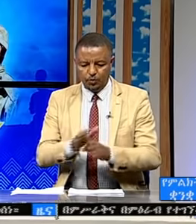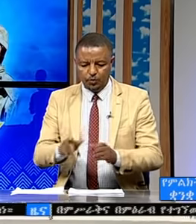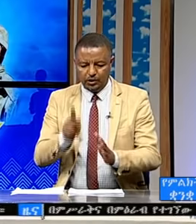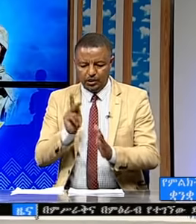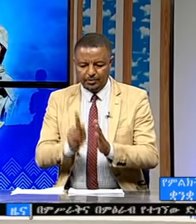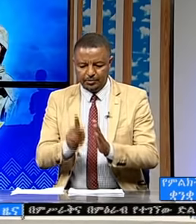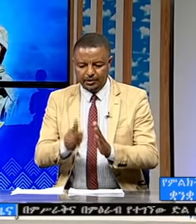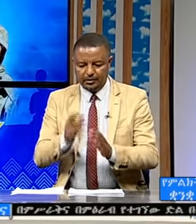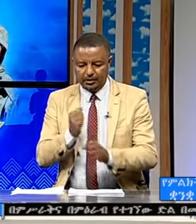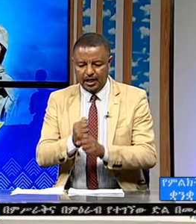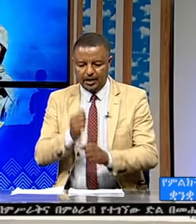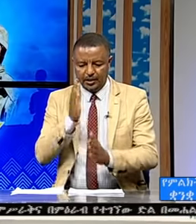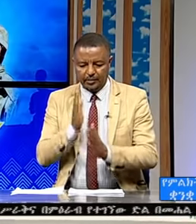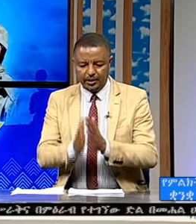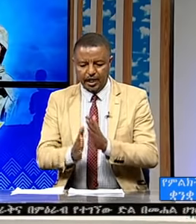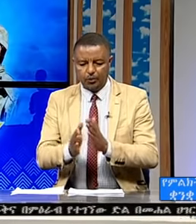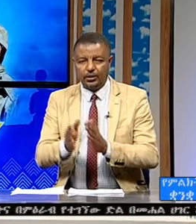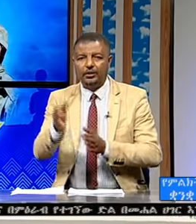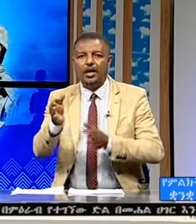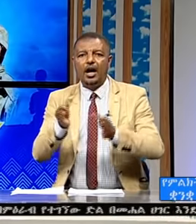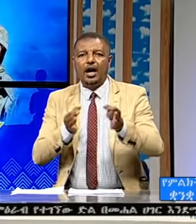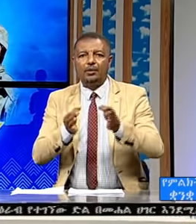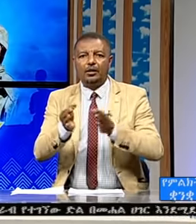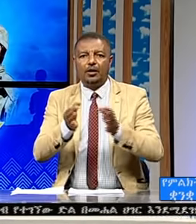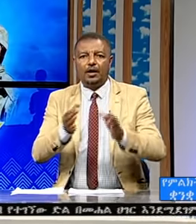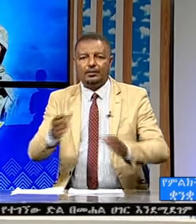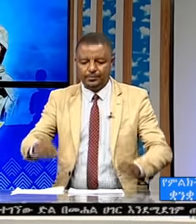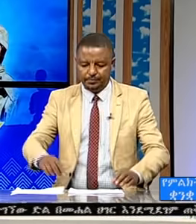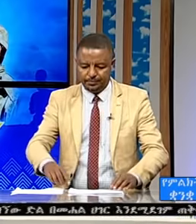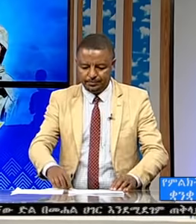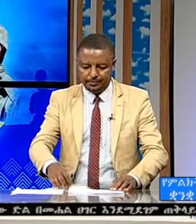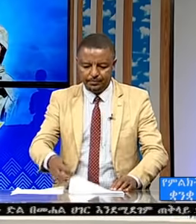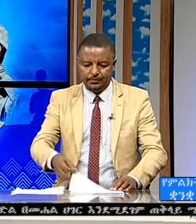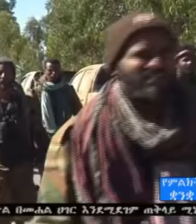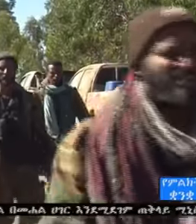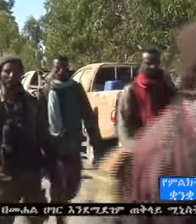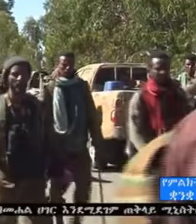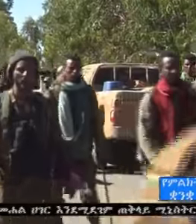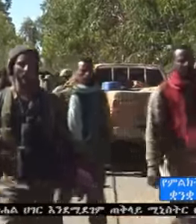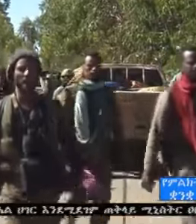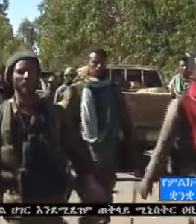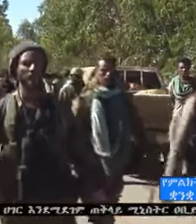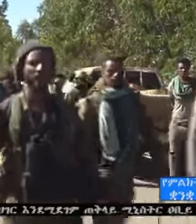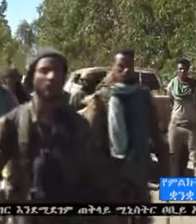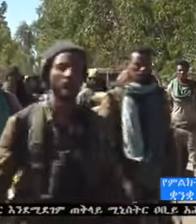ሙሉ ለሙሉ የመደምሰስ ስራ እንደሚከናወን አብራርተዋል።